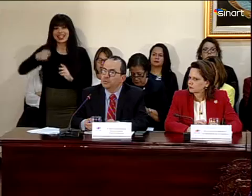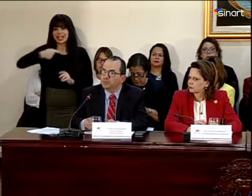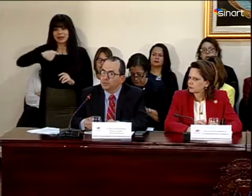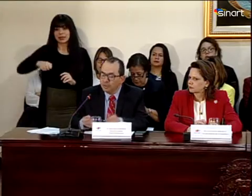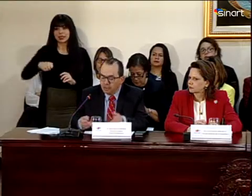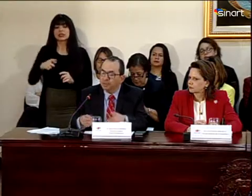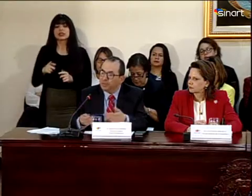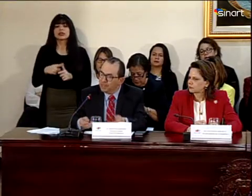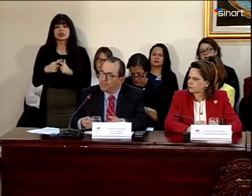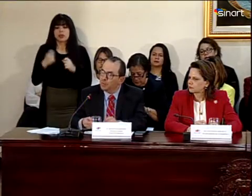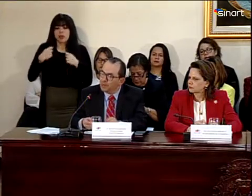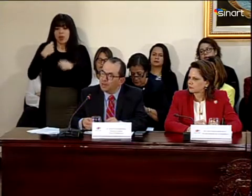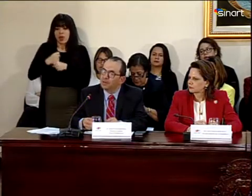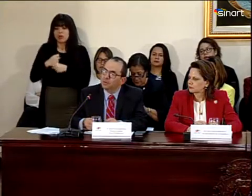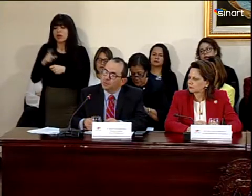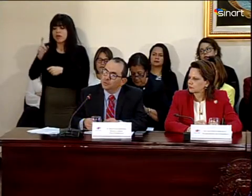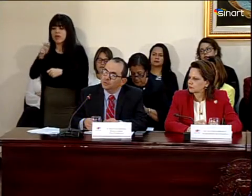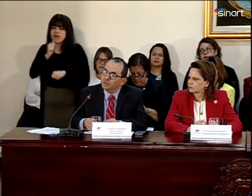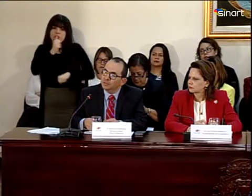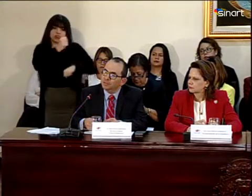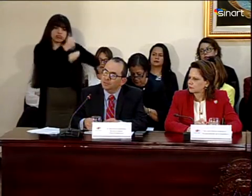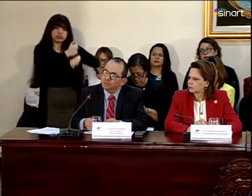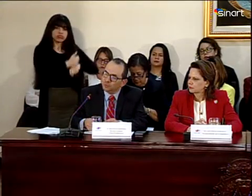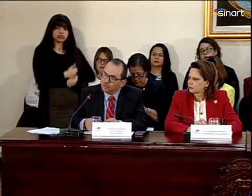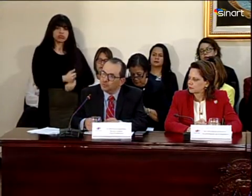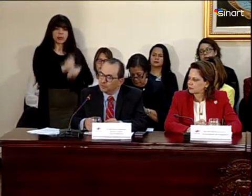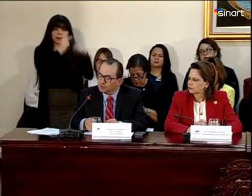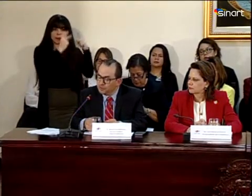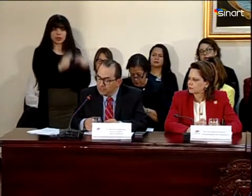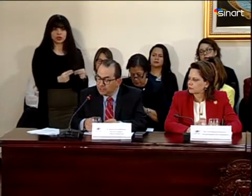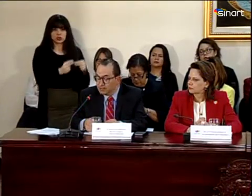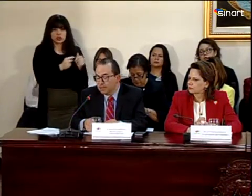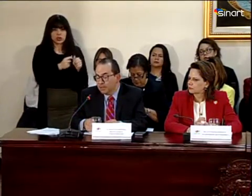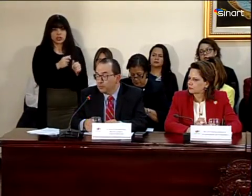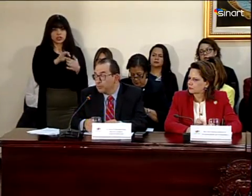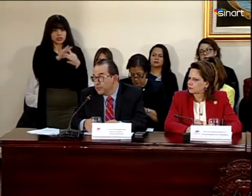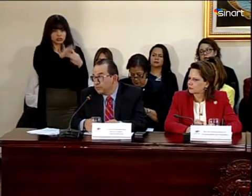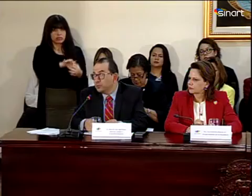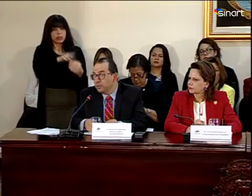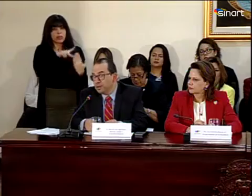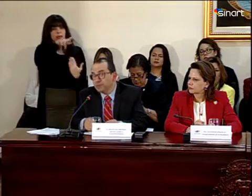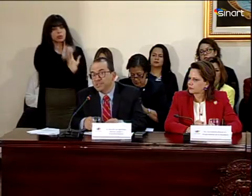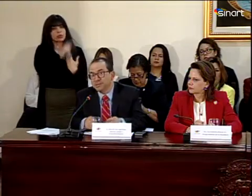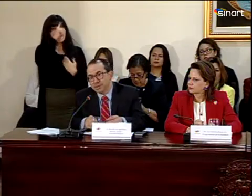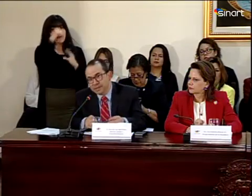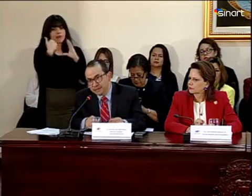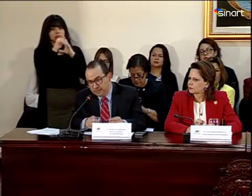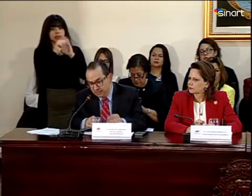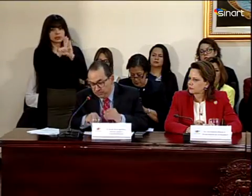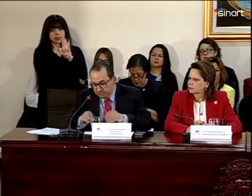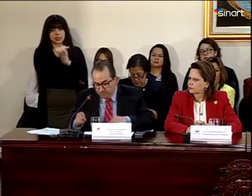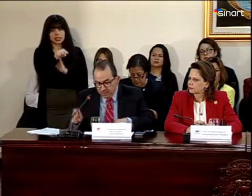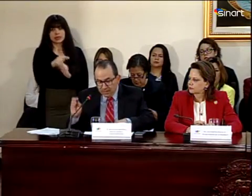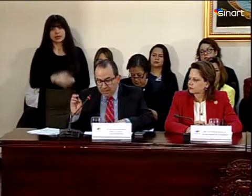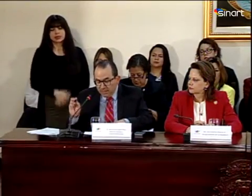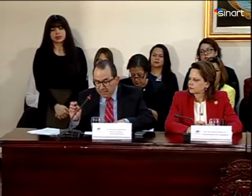en cuestión, debería elaborar los presupuestos correspondientes, los proyectos para enviarlos a la Asamblea